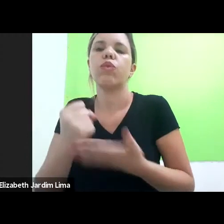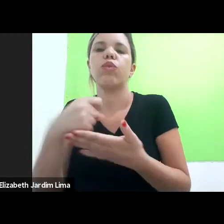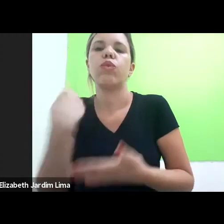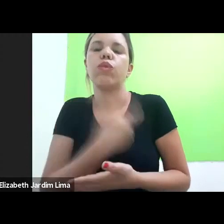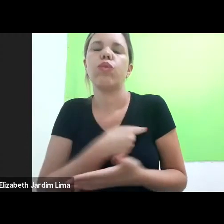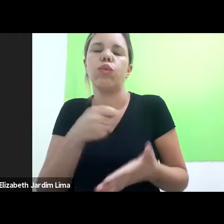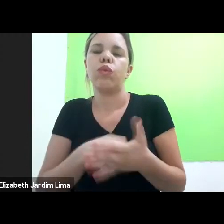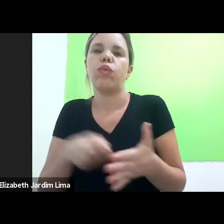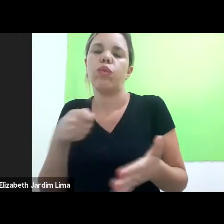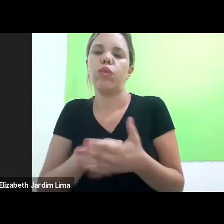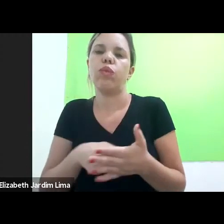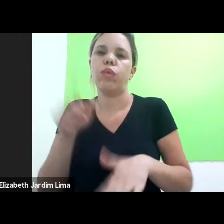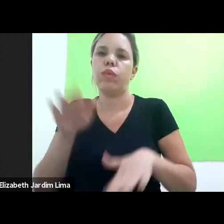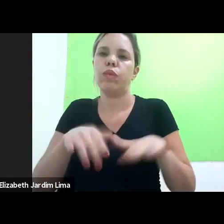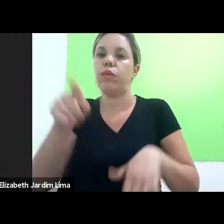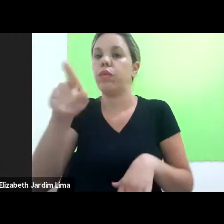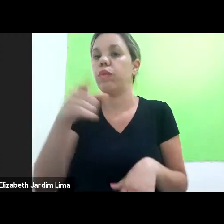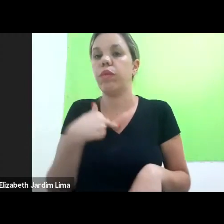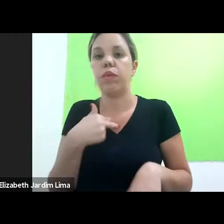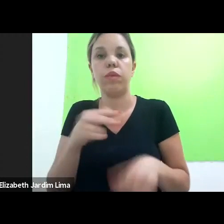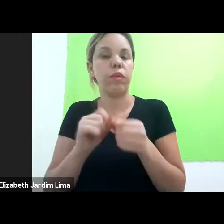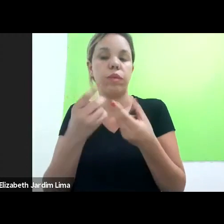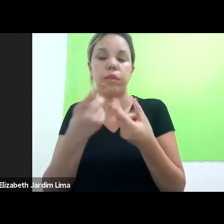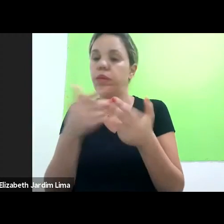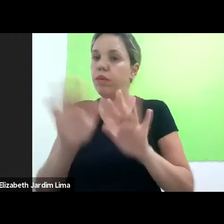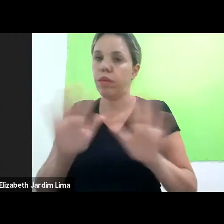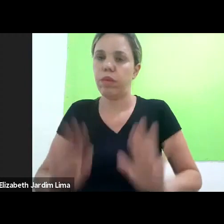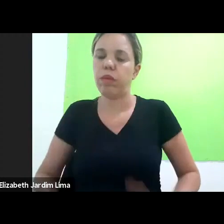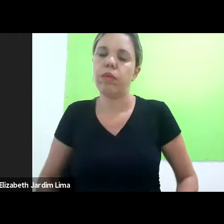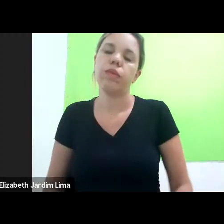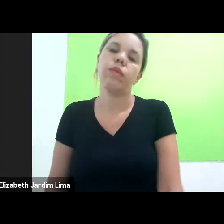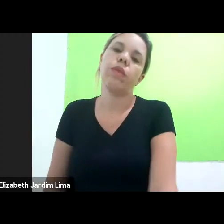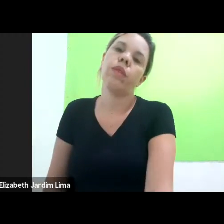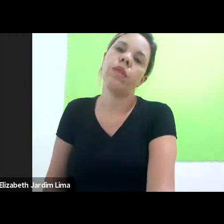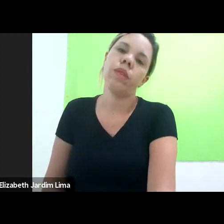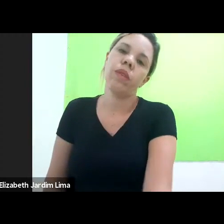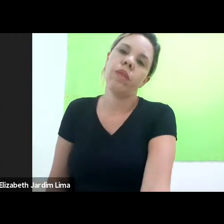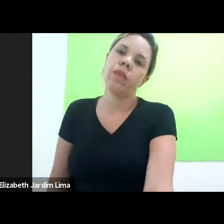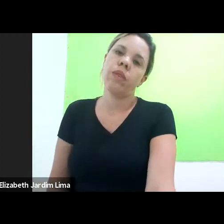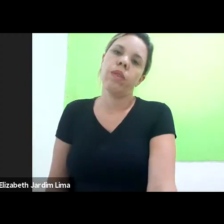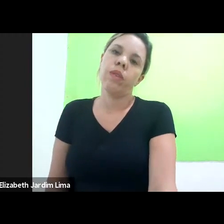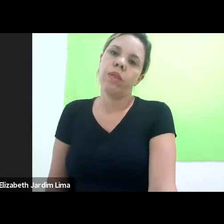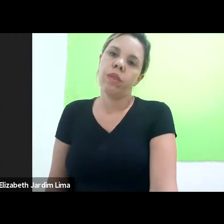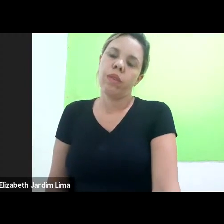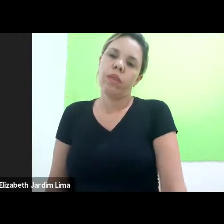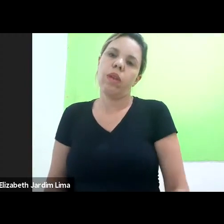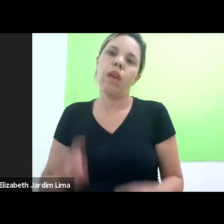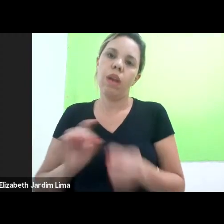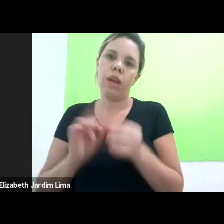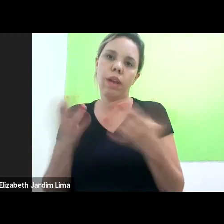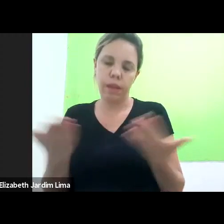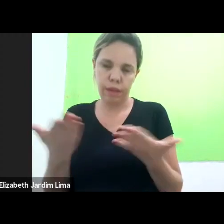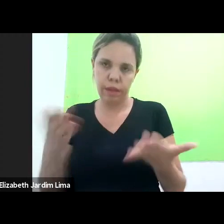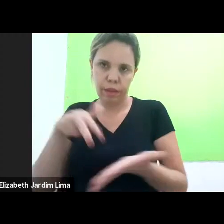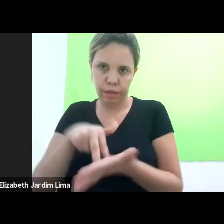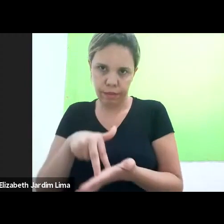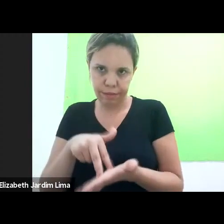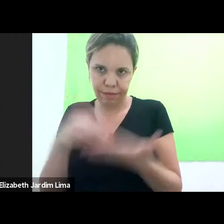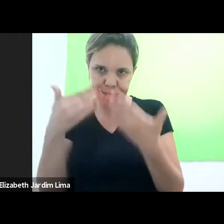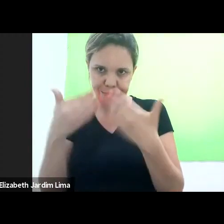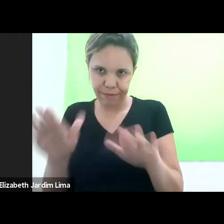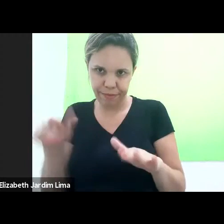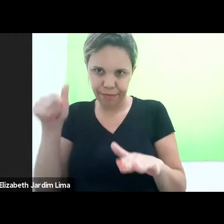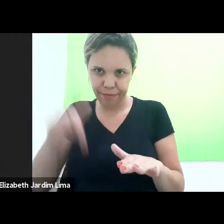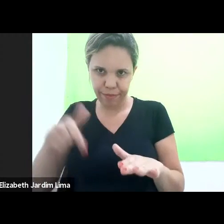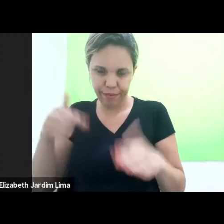lutas. Às vezes, vocês não podem fazer muita coisa, mas o fato de estar aqui hoje, né, na abertura desse